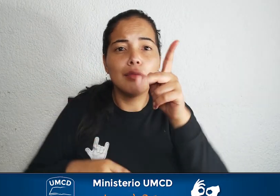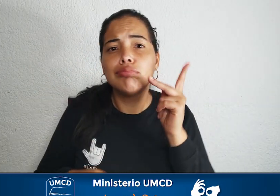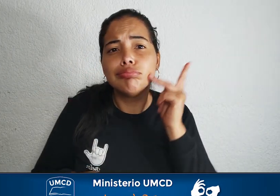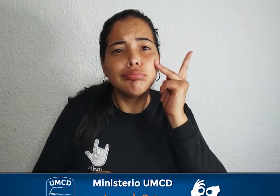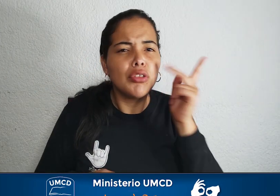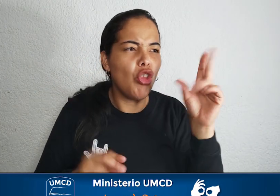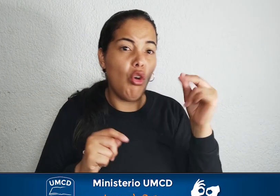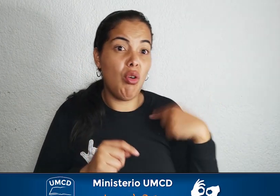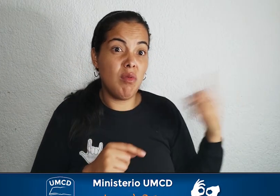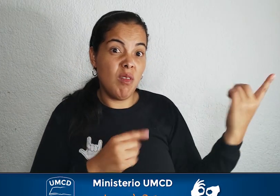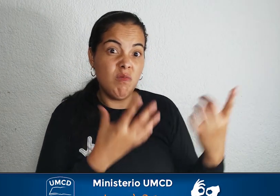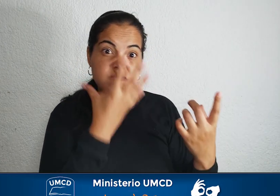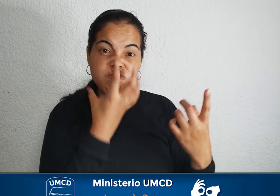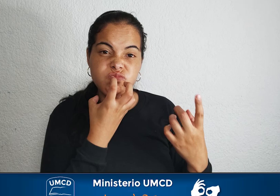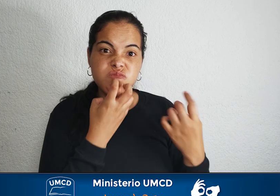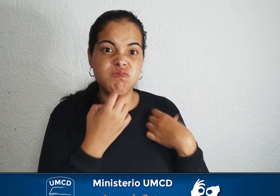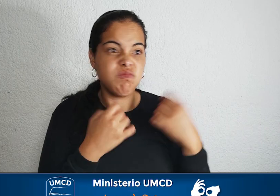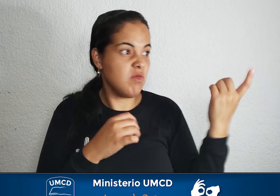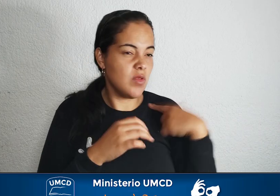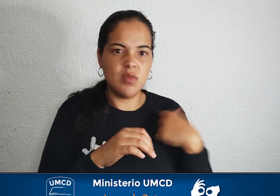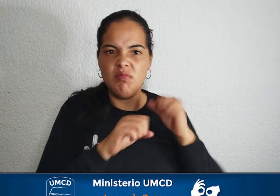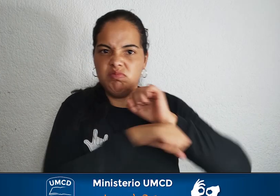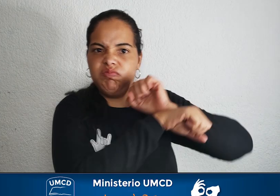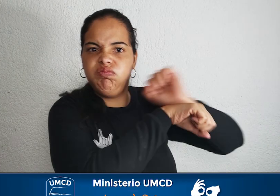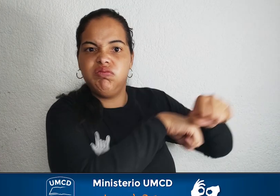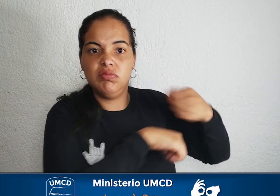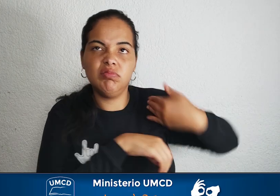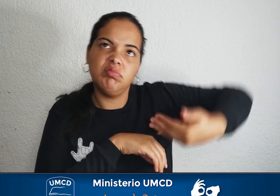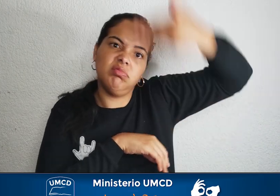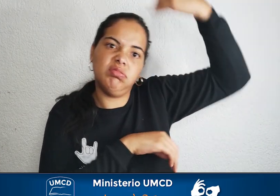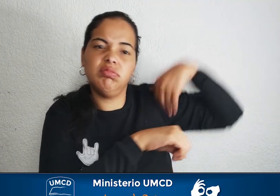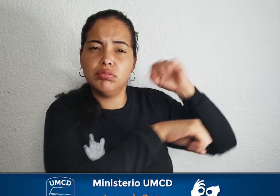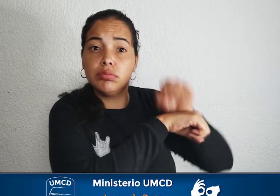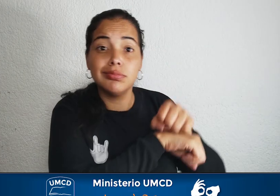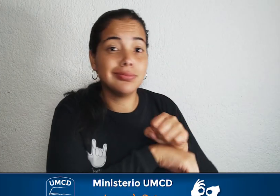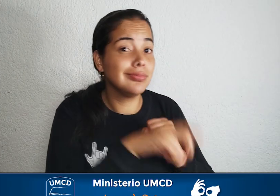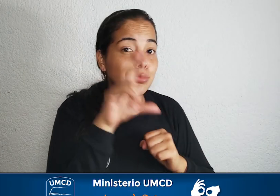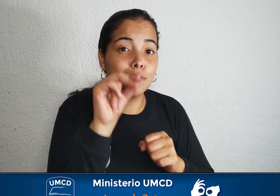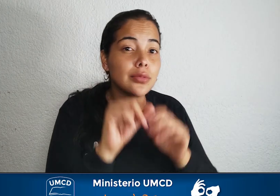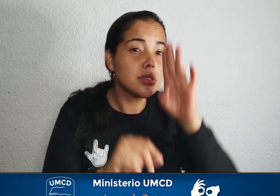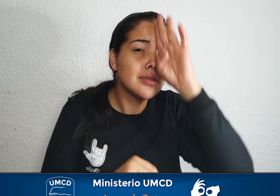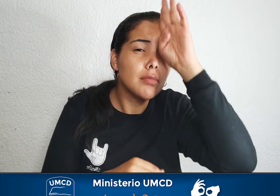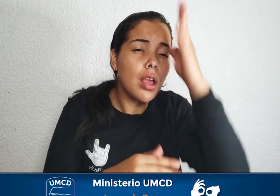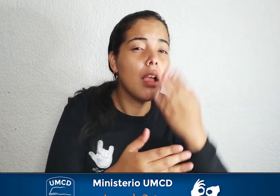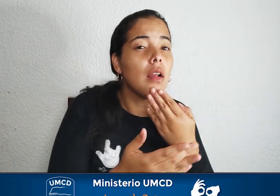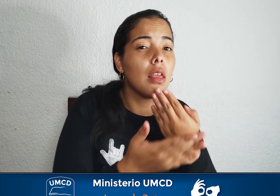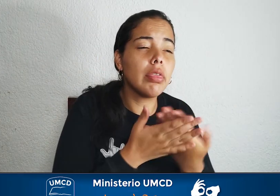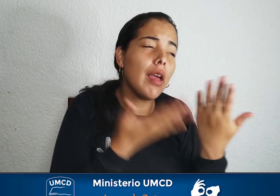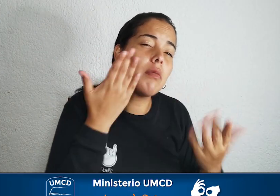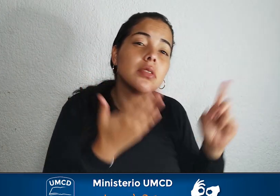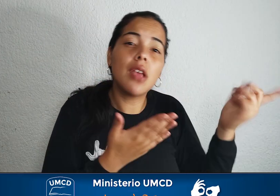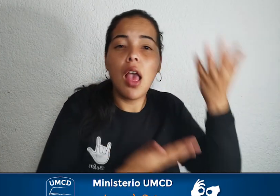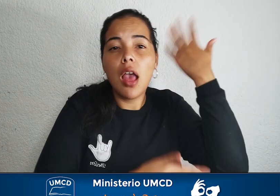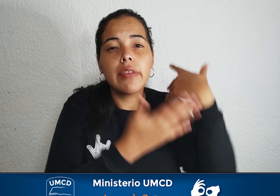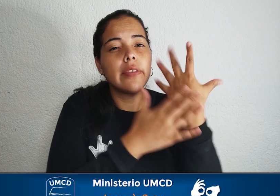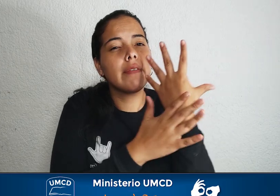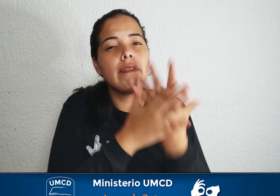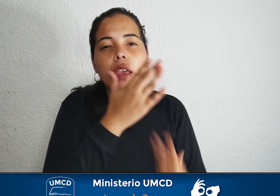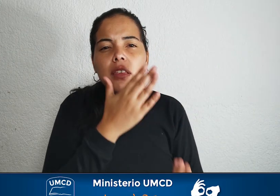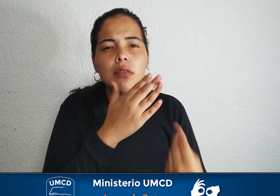se comporten. Nosotros tenemos que vivir agradecidos. Y si es que ellos han hecho algo